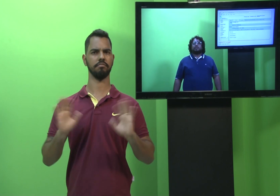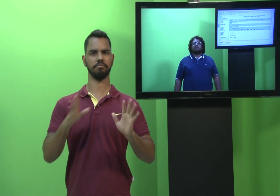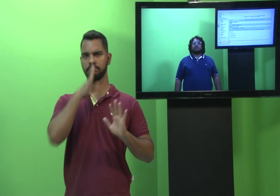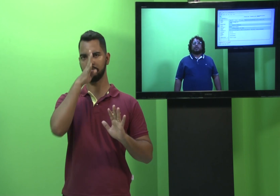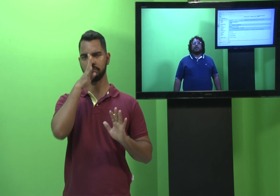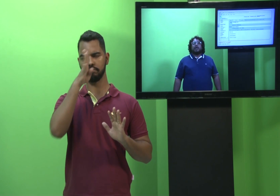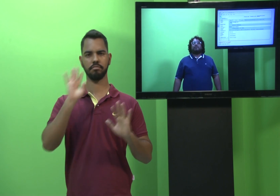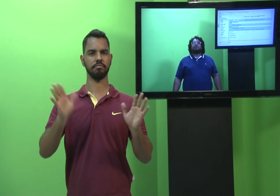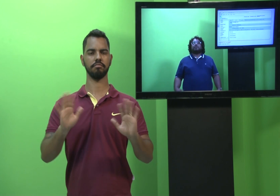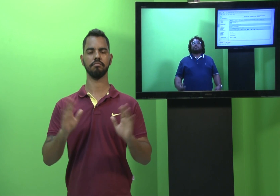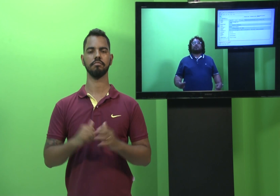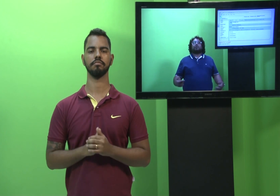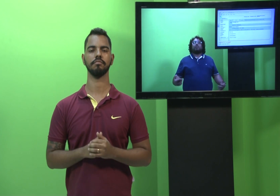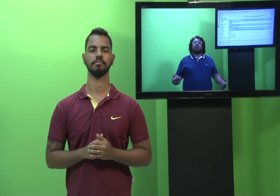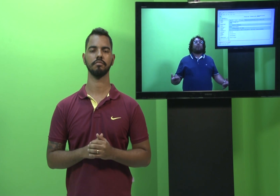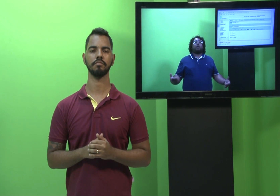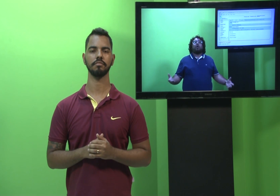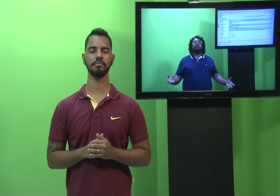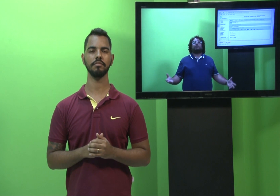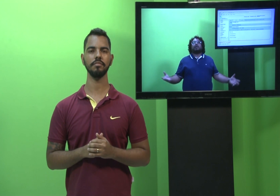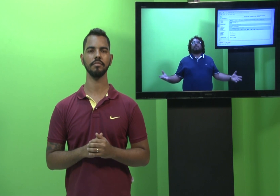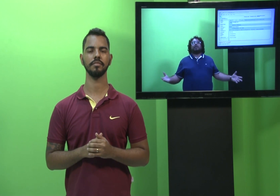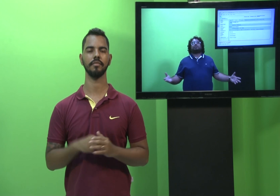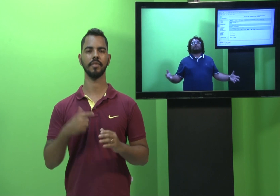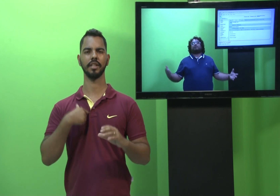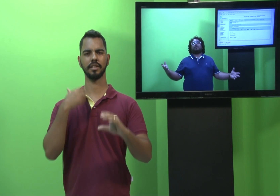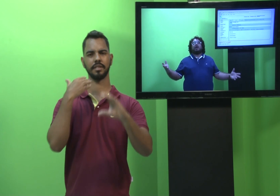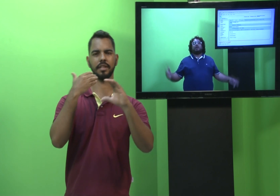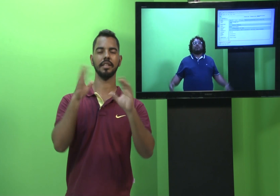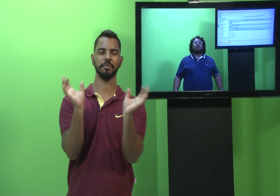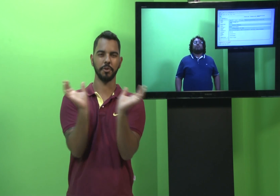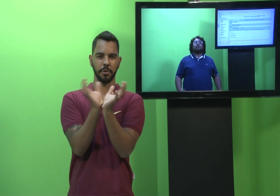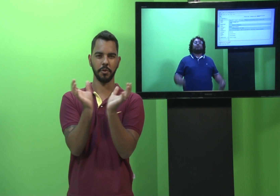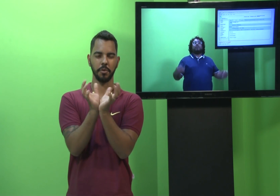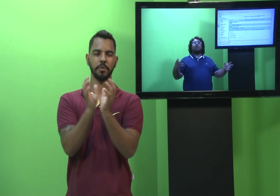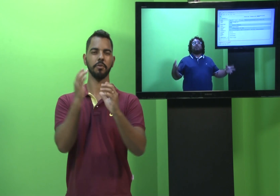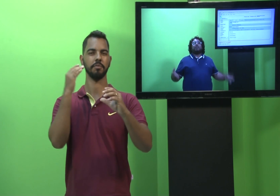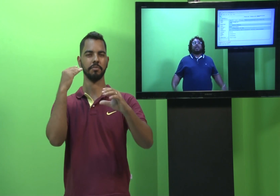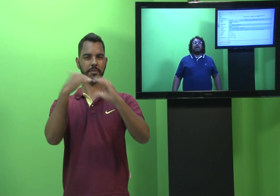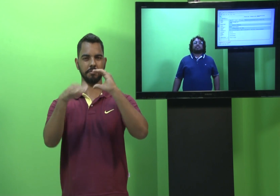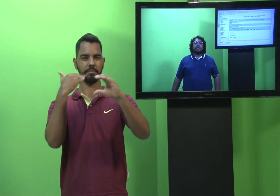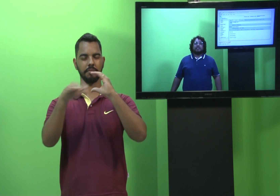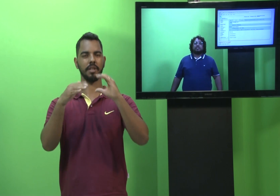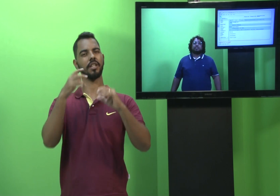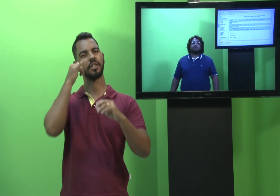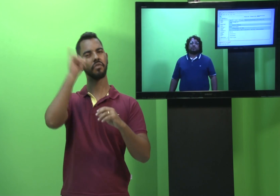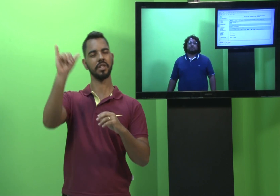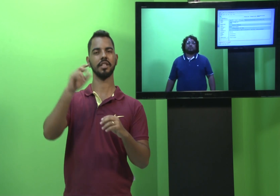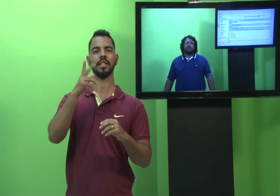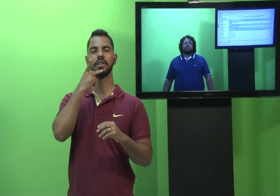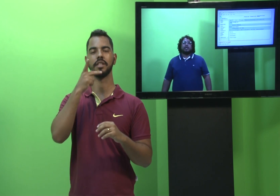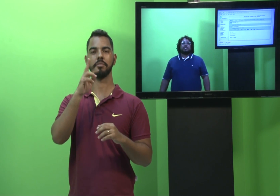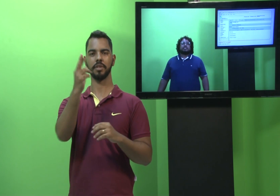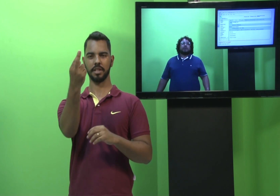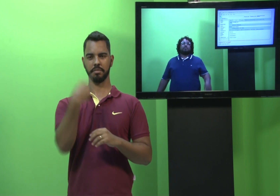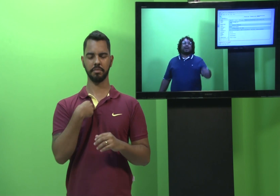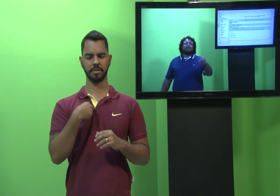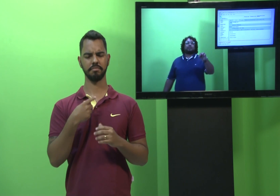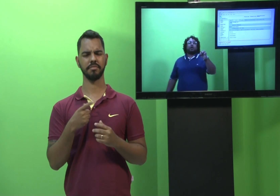importante a dizer. Evite mensagens como concordo plenamente com fulano, muito bom. As listas de discussões são para